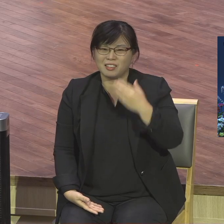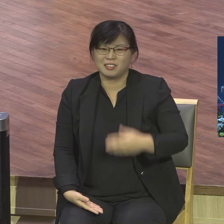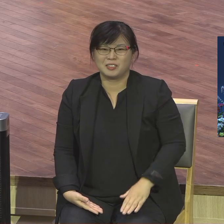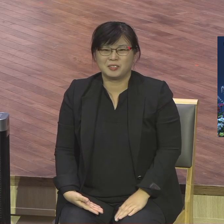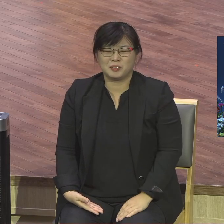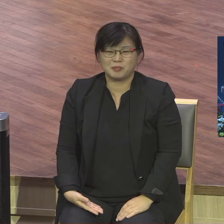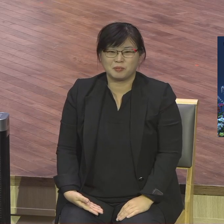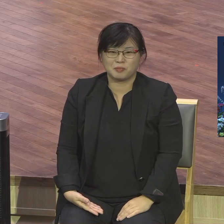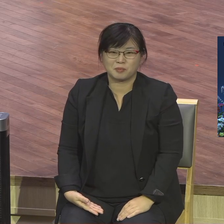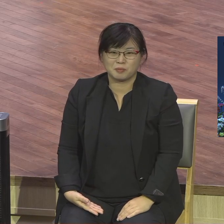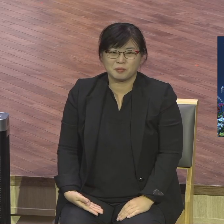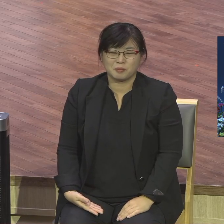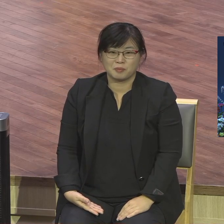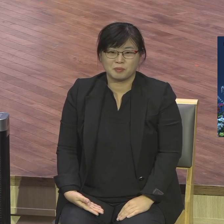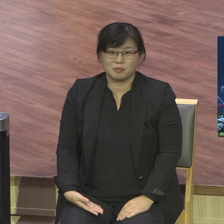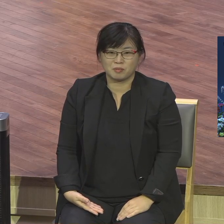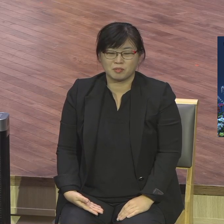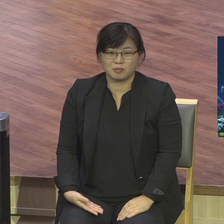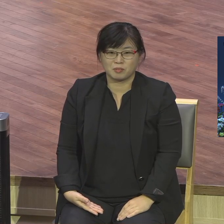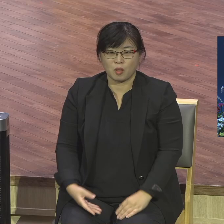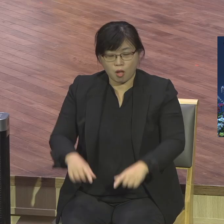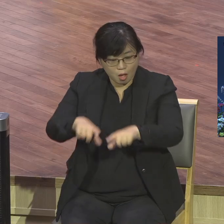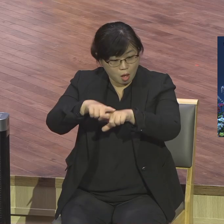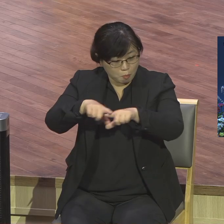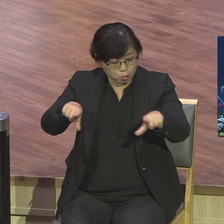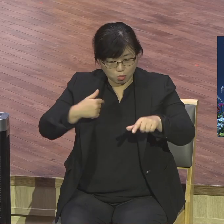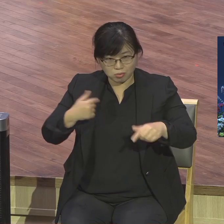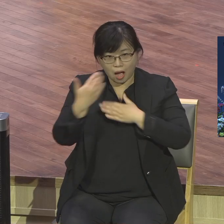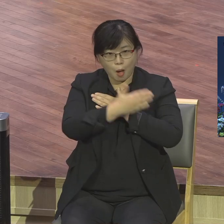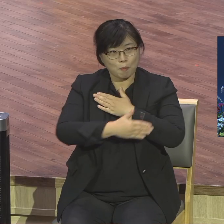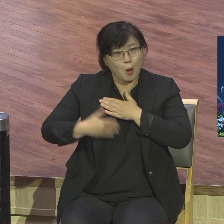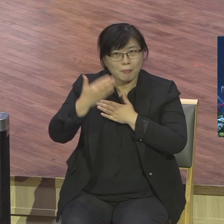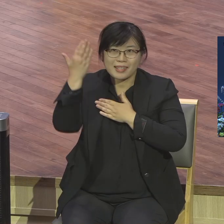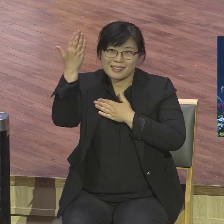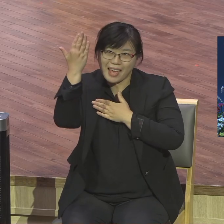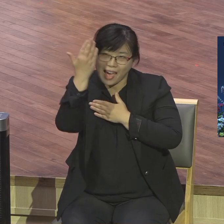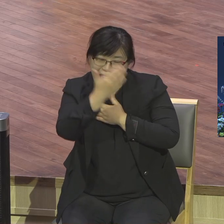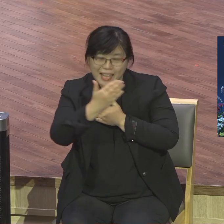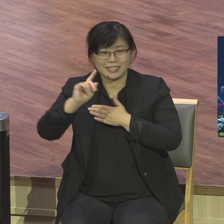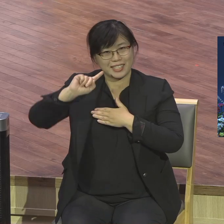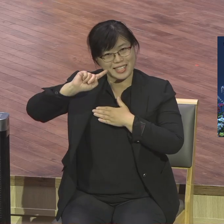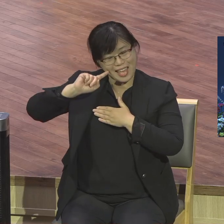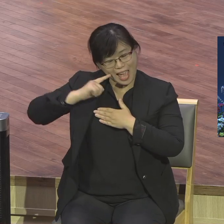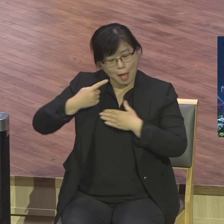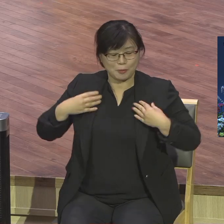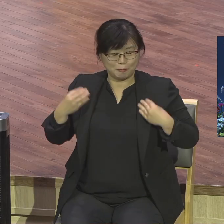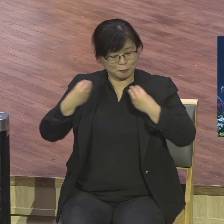매일 뭐 보통 이 육체 하나 관리하는 것도 힘들게 보면